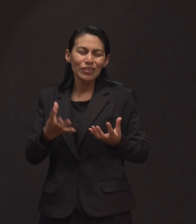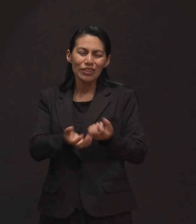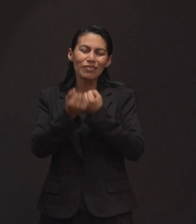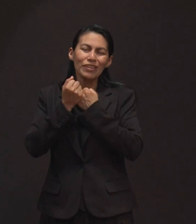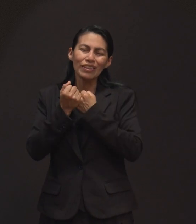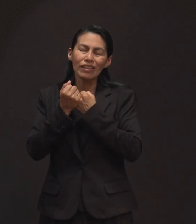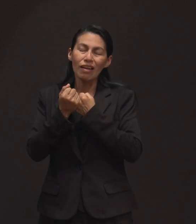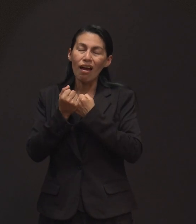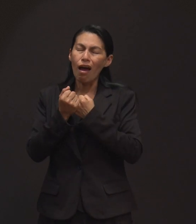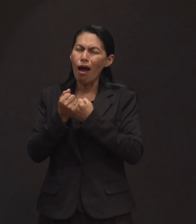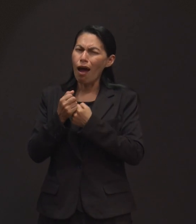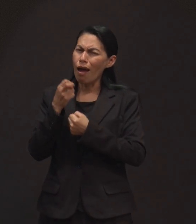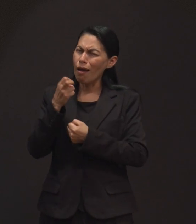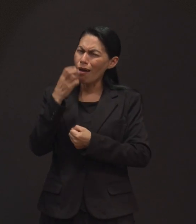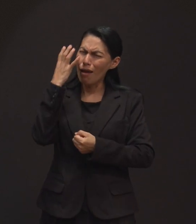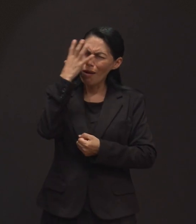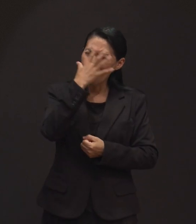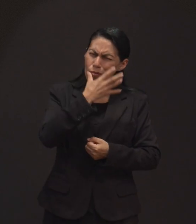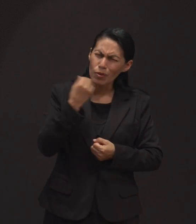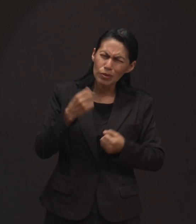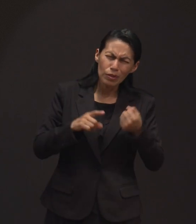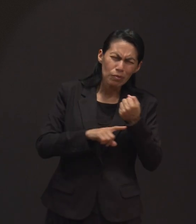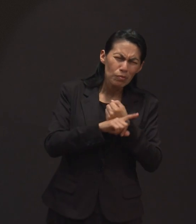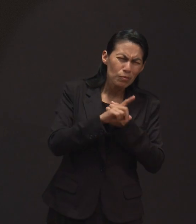maravillosa promesa! Tu pleito